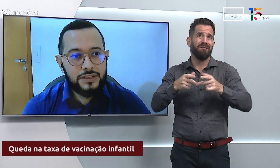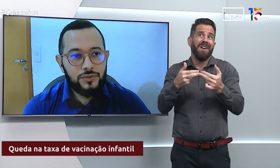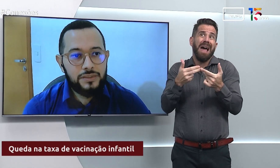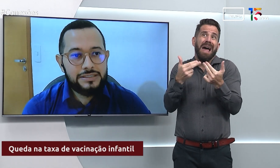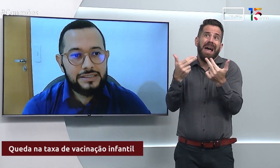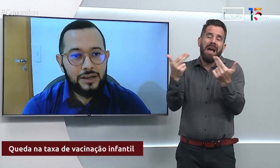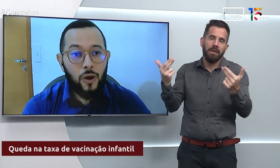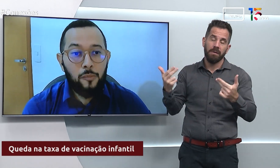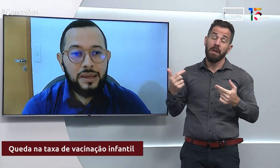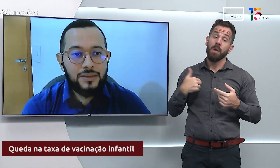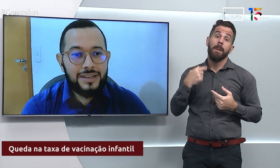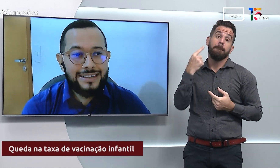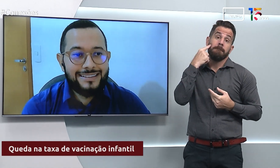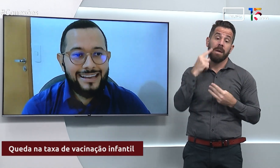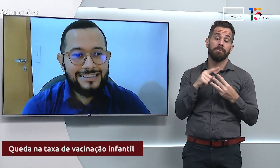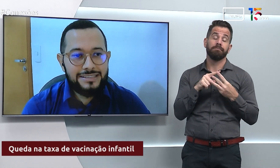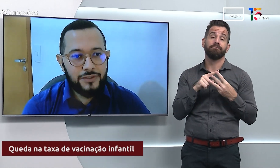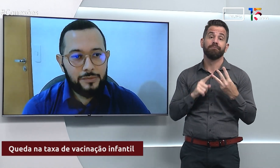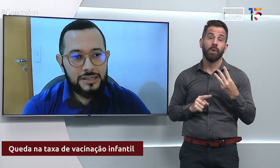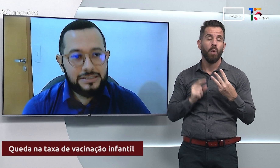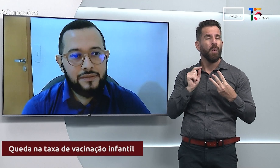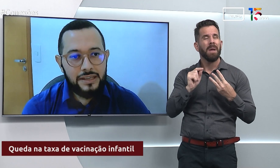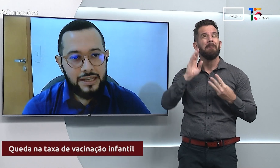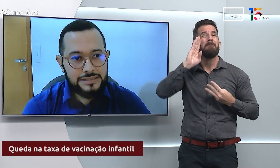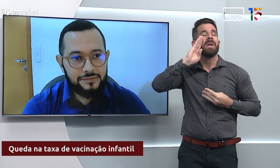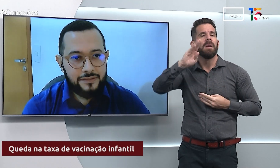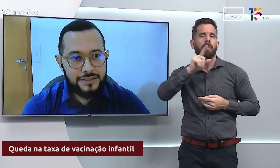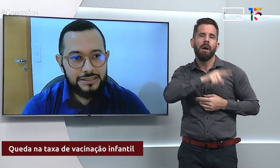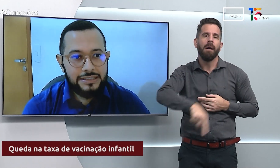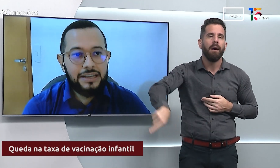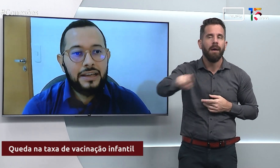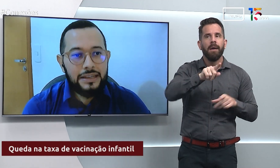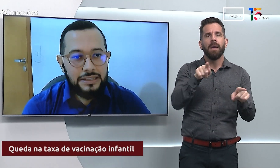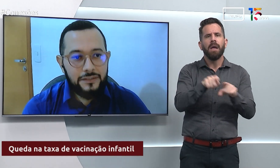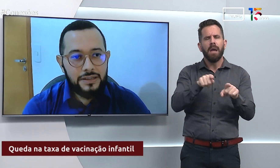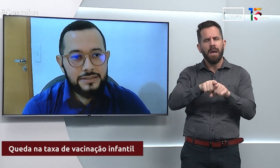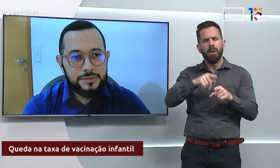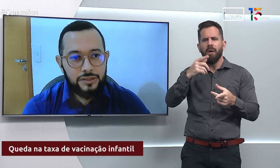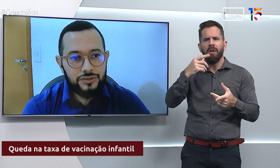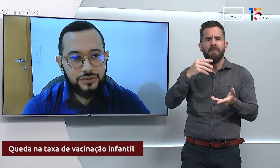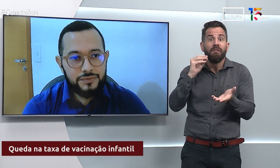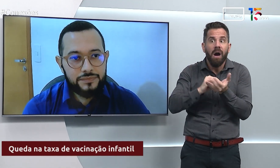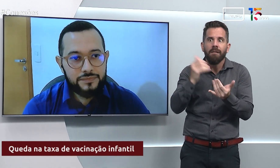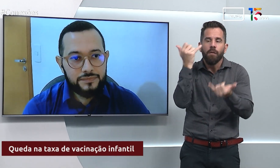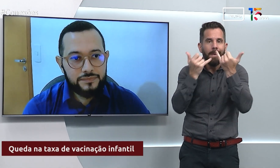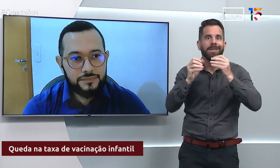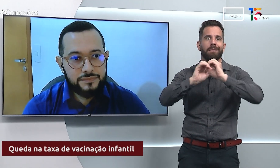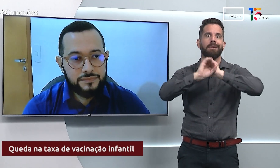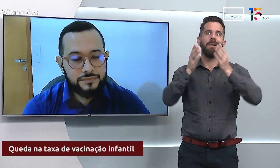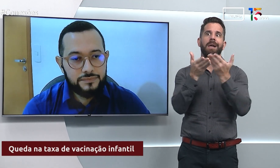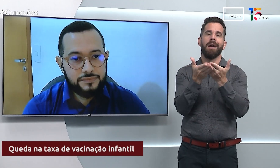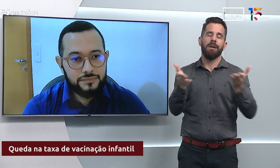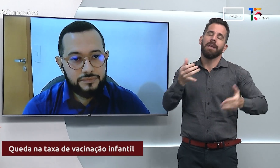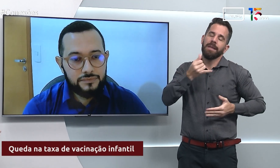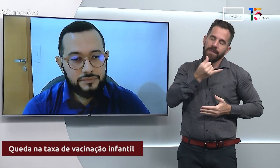os fatores, o aumento da desinformação em relação à vacina, infelizmente. Ronaldo, e dá pra gente dizer